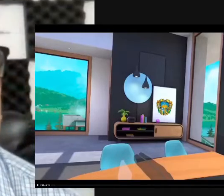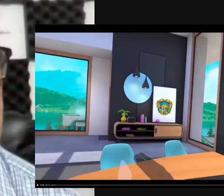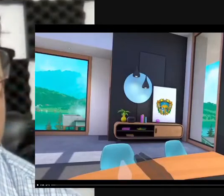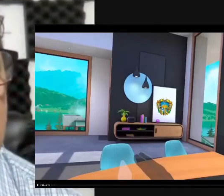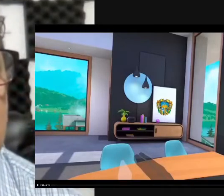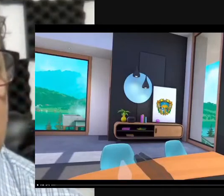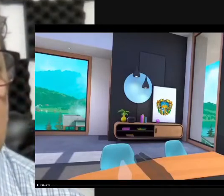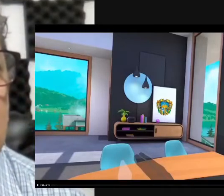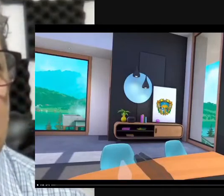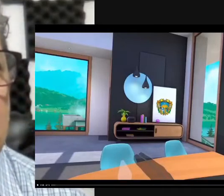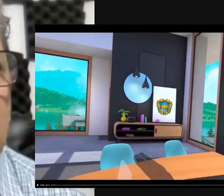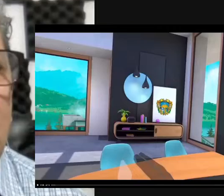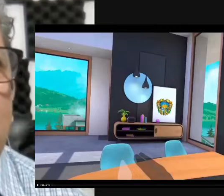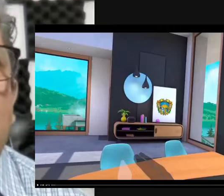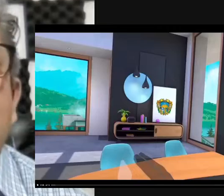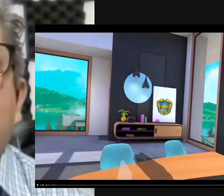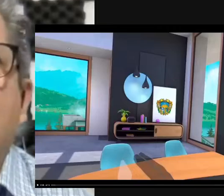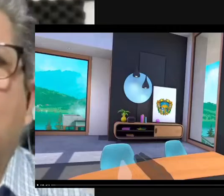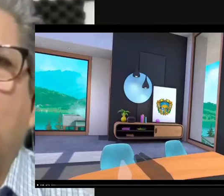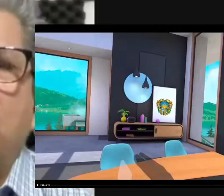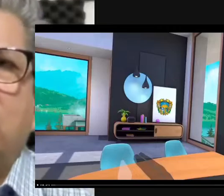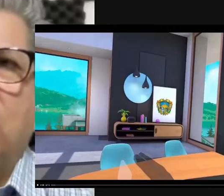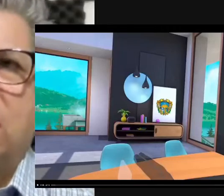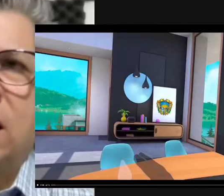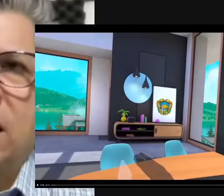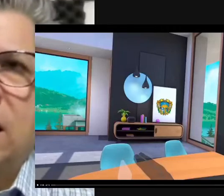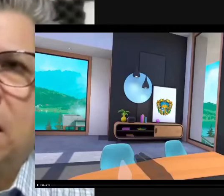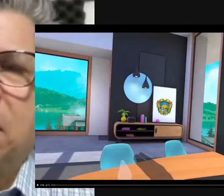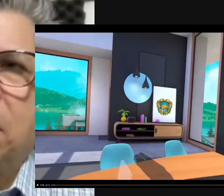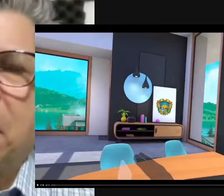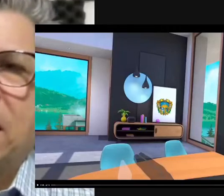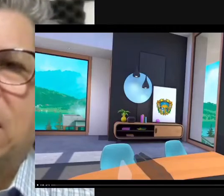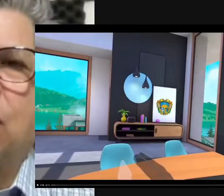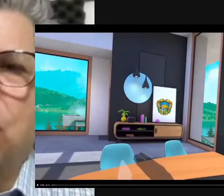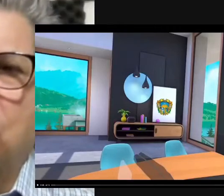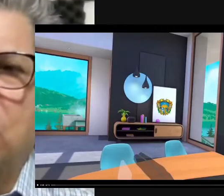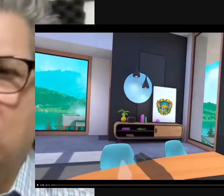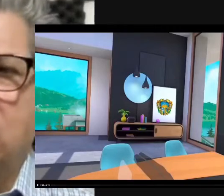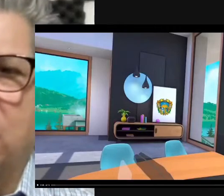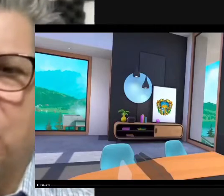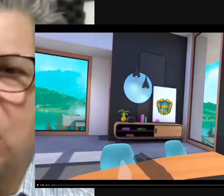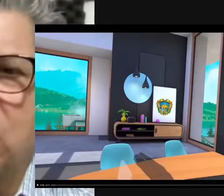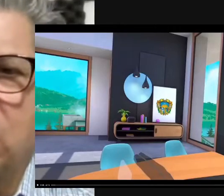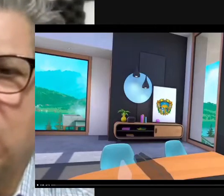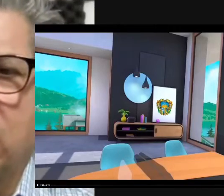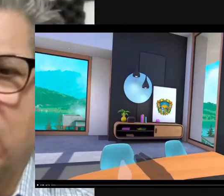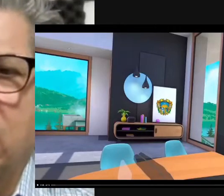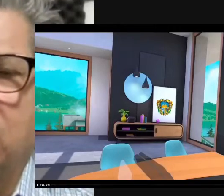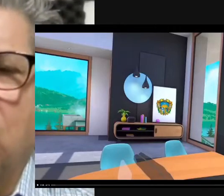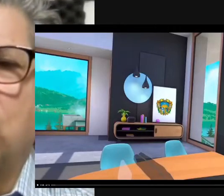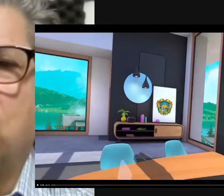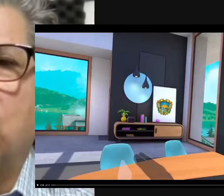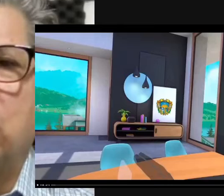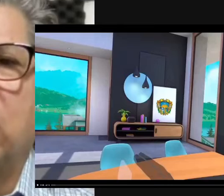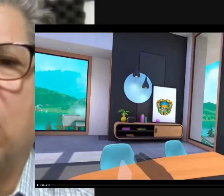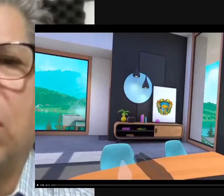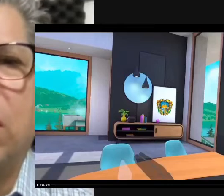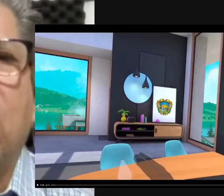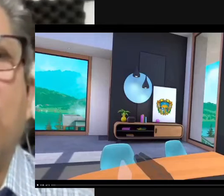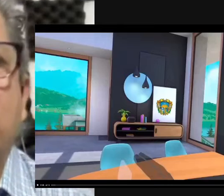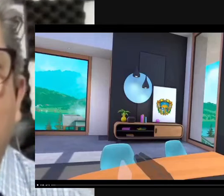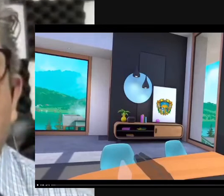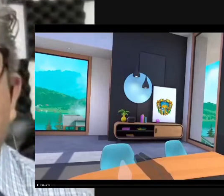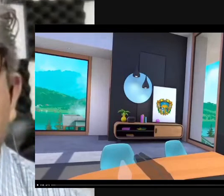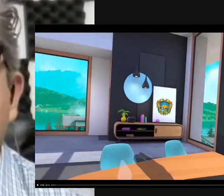me hizo interesante la forma de cómo visualizar y ver hacia el futuro. Y por eso me gustó mucho y